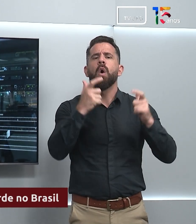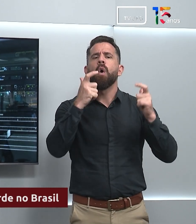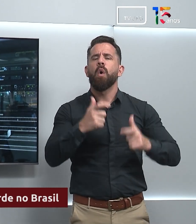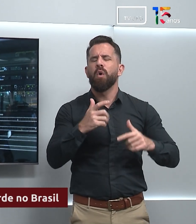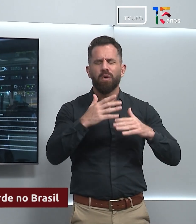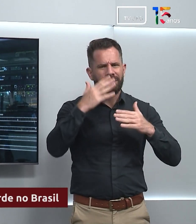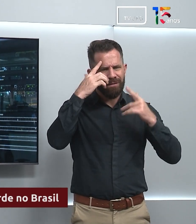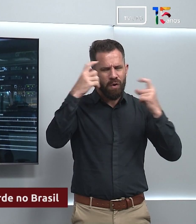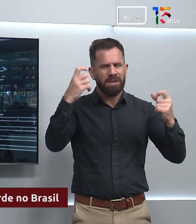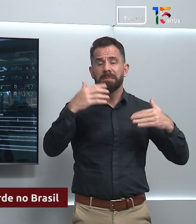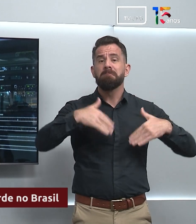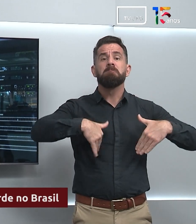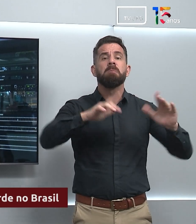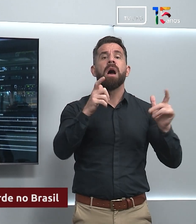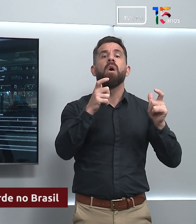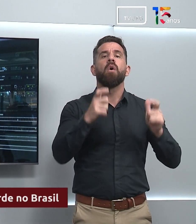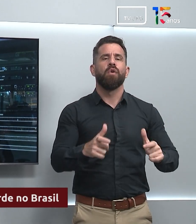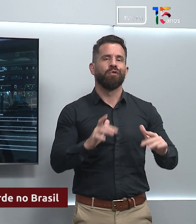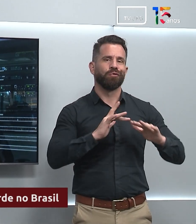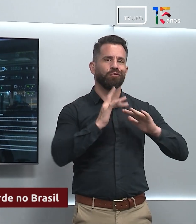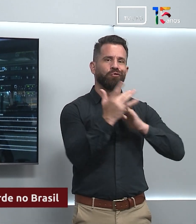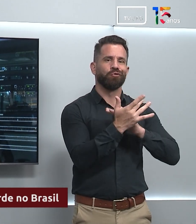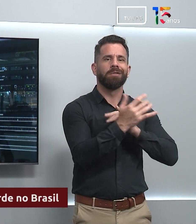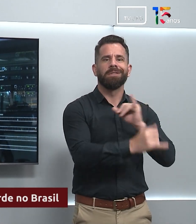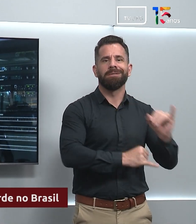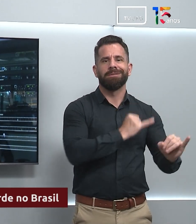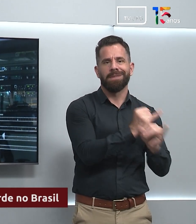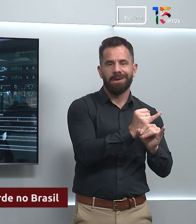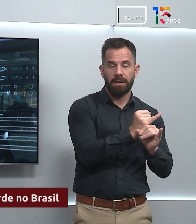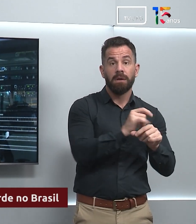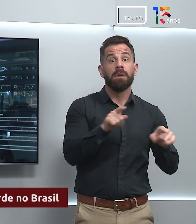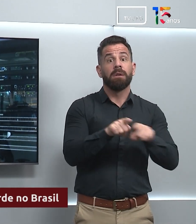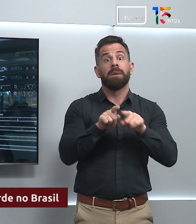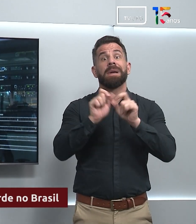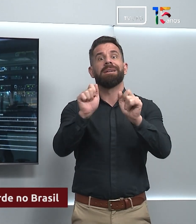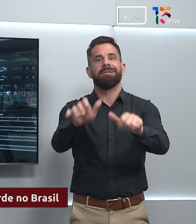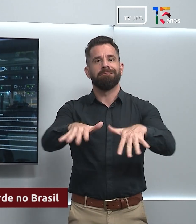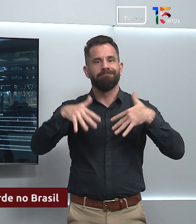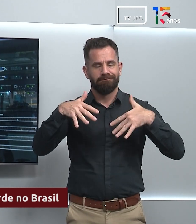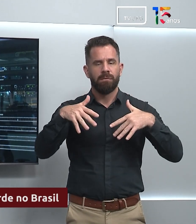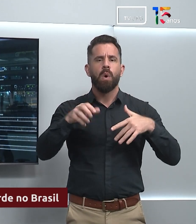70% em parlamentos ou campanhas eleitorais. Além disso,